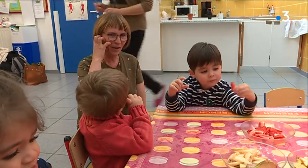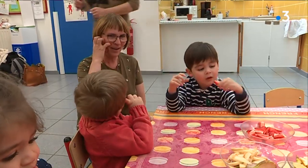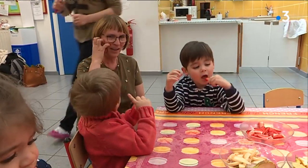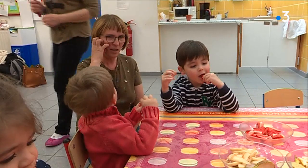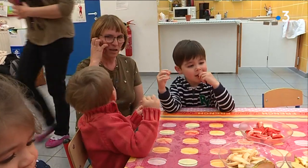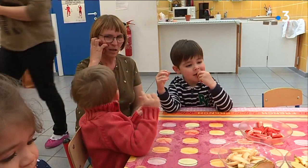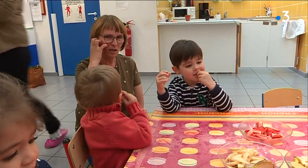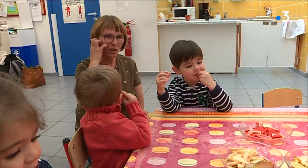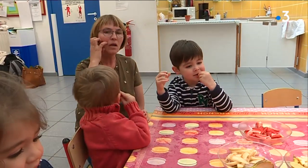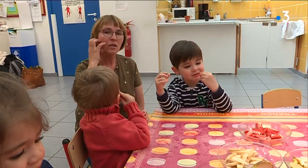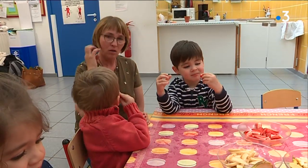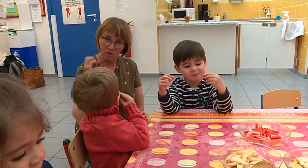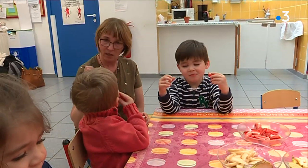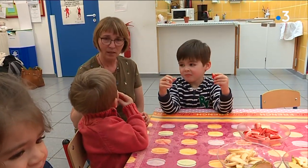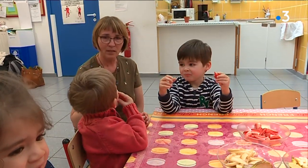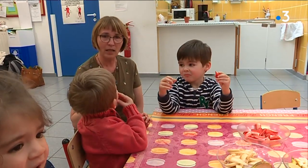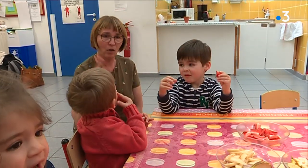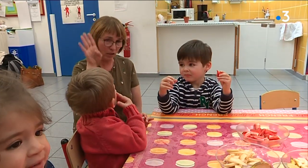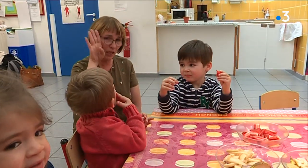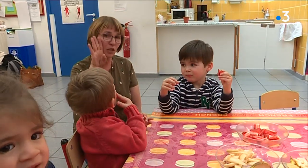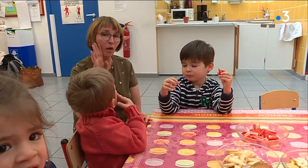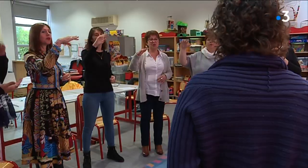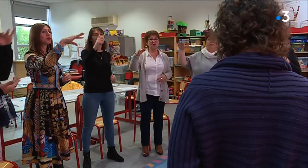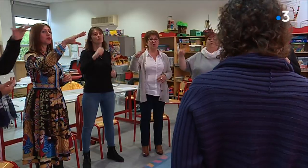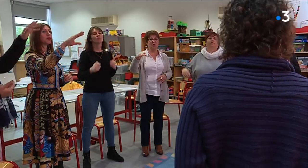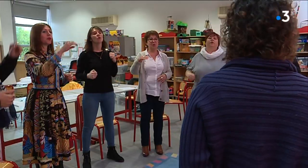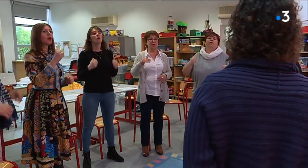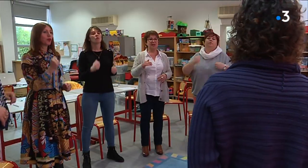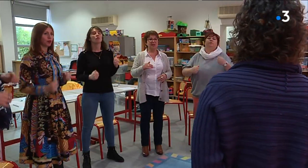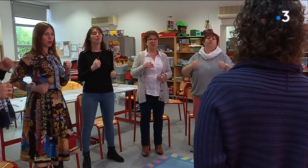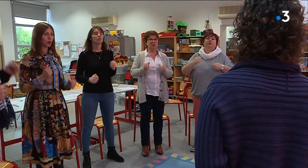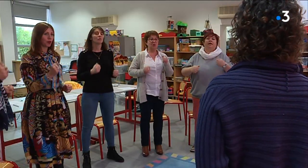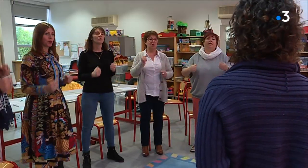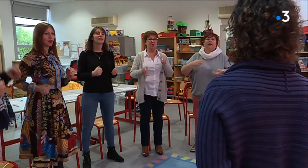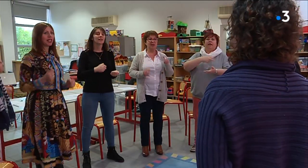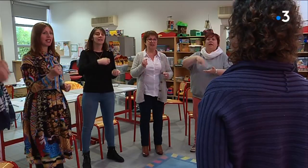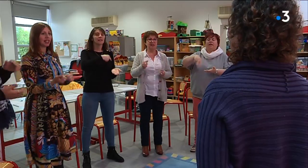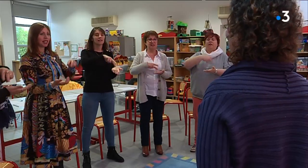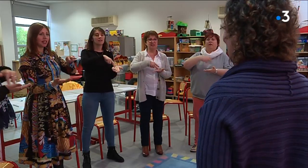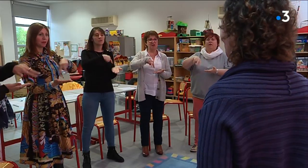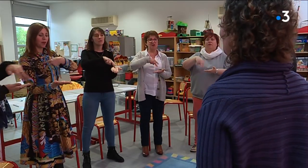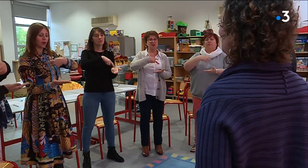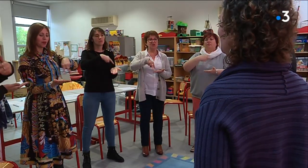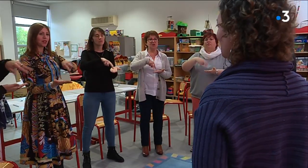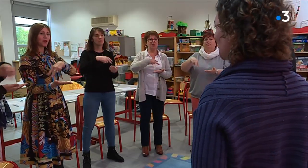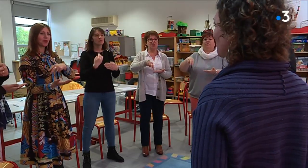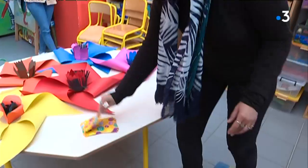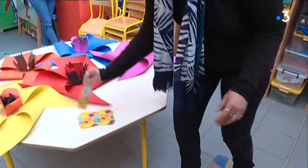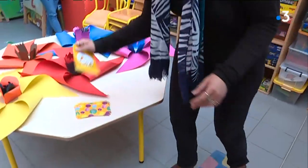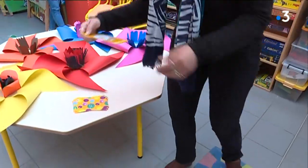tout-petits ces responsables de relais d'assistantes maternelles suivent une formation Le secret d'un apprentissage réussi, faire des